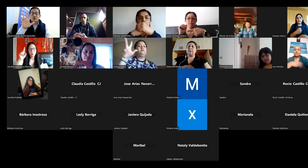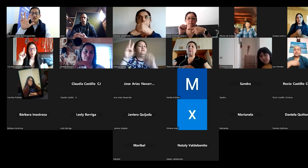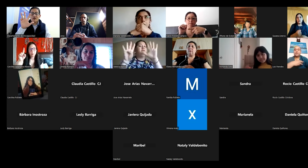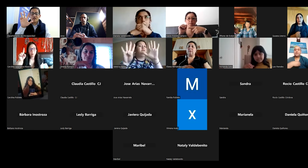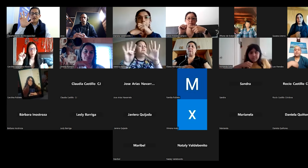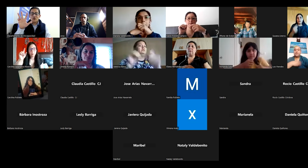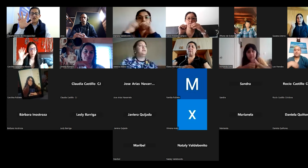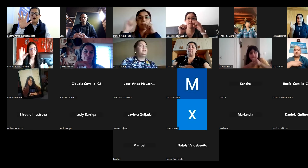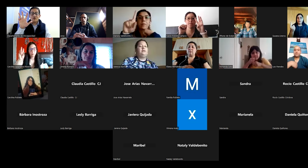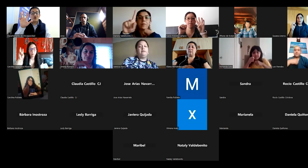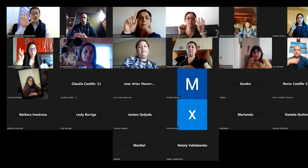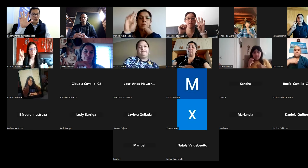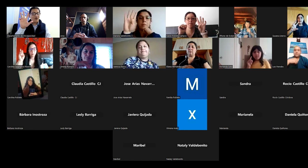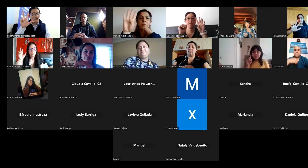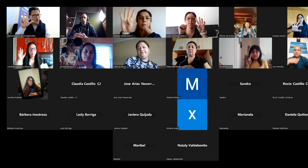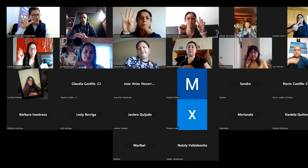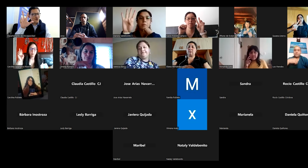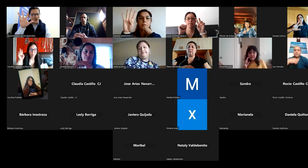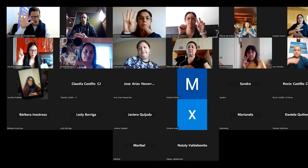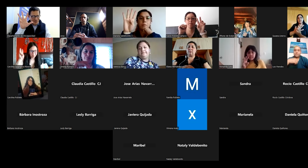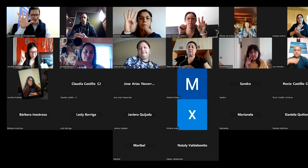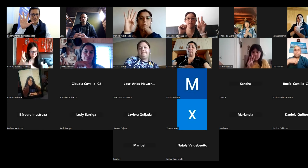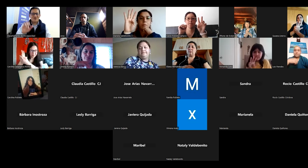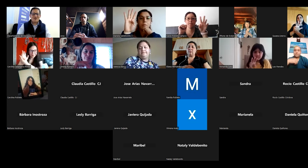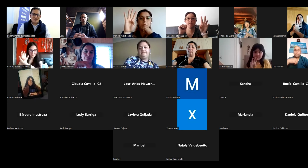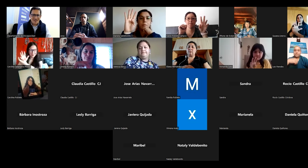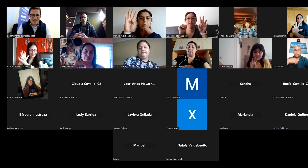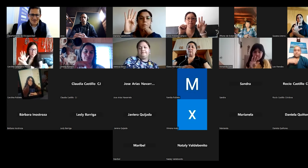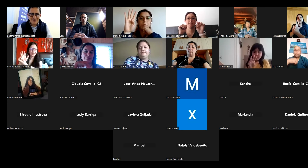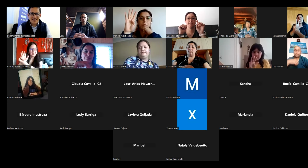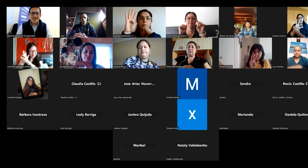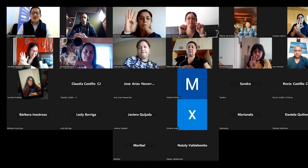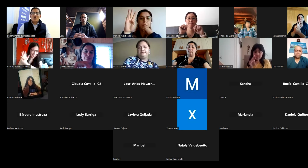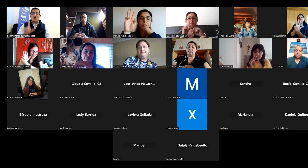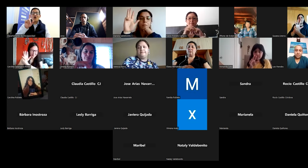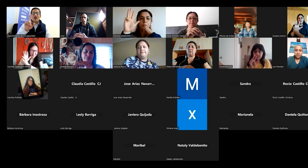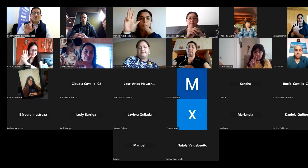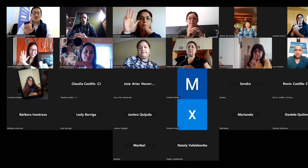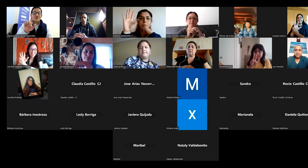1999 9 9 8 9 correcto ¿cierto? muy bien eso ojo con esto